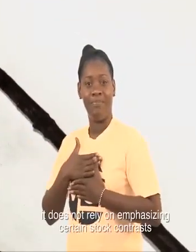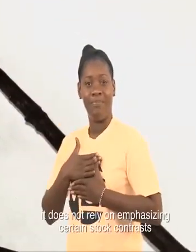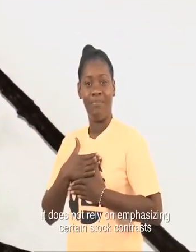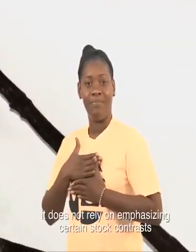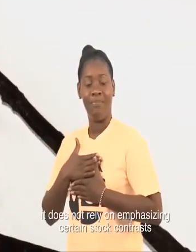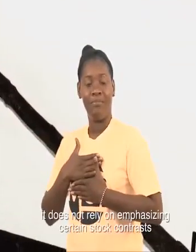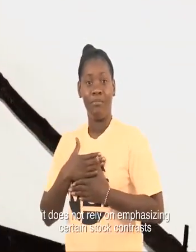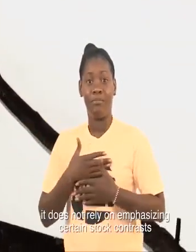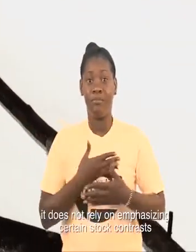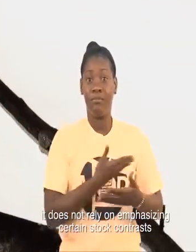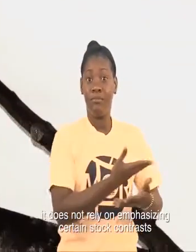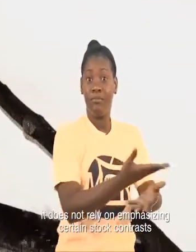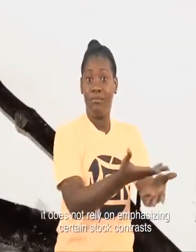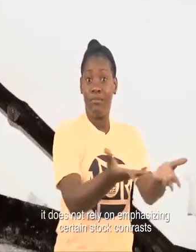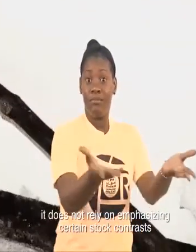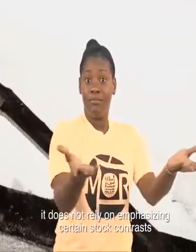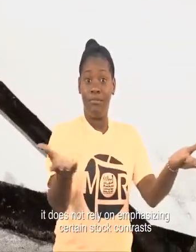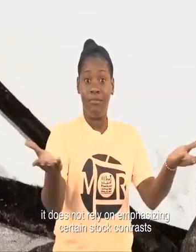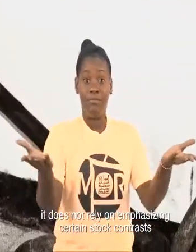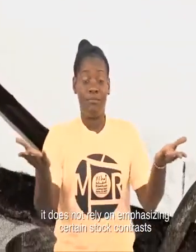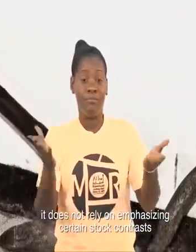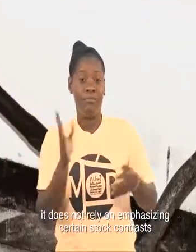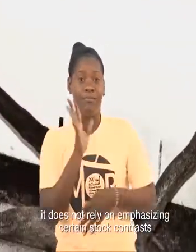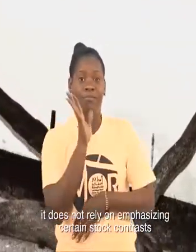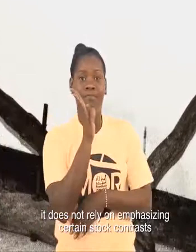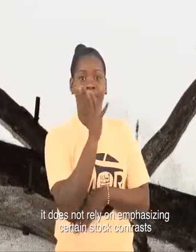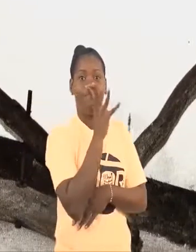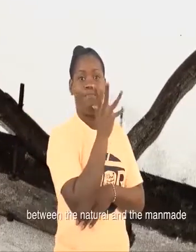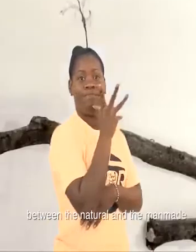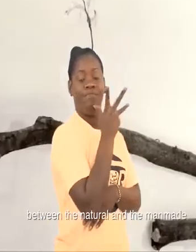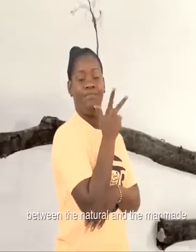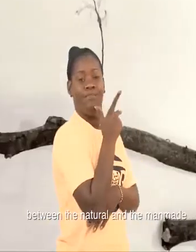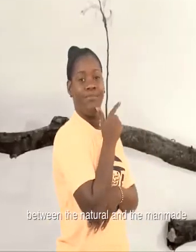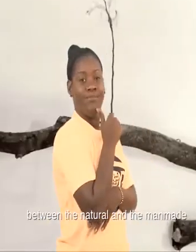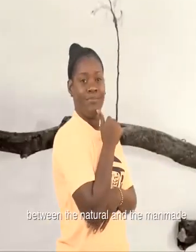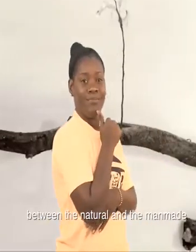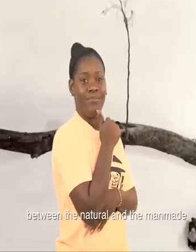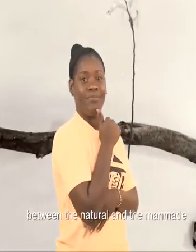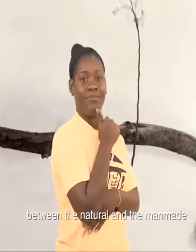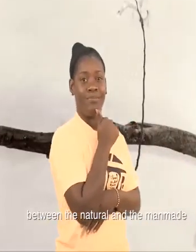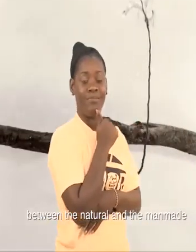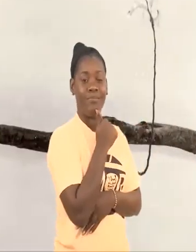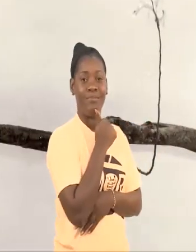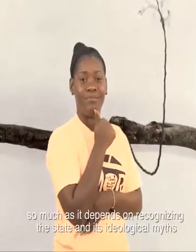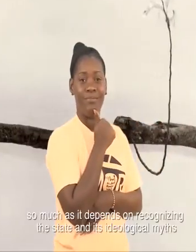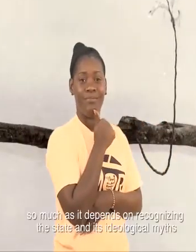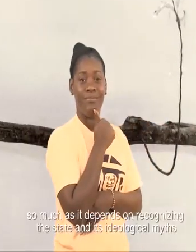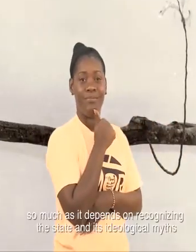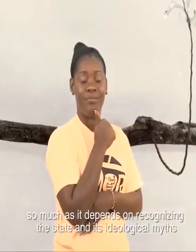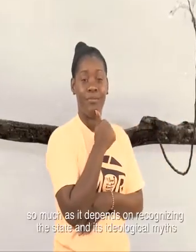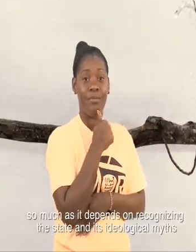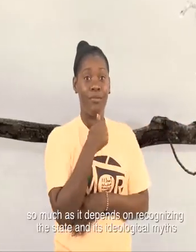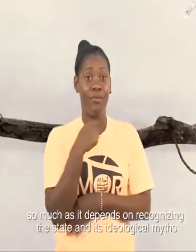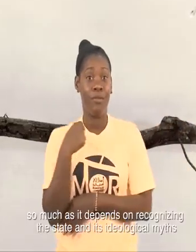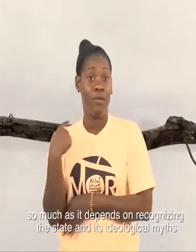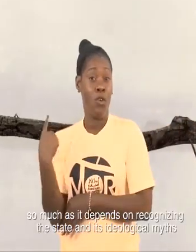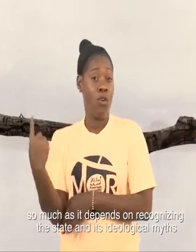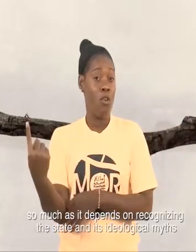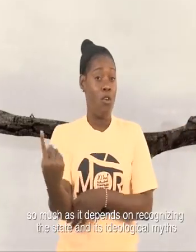más que apoyarse en subrayar ciertos contrastes tópicos entre lo natural y lo artificial, depende de reconocer el Estado y sus